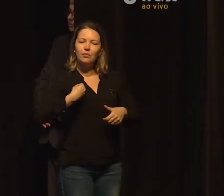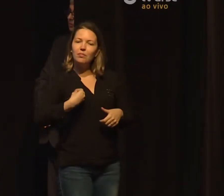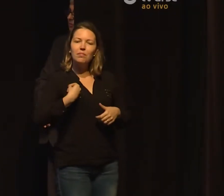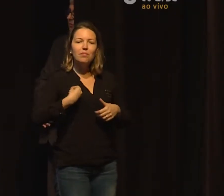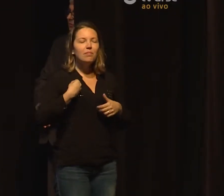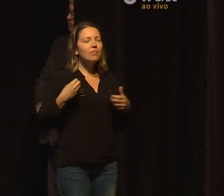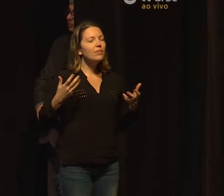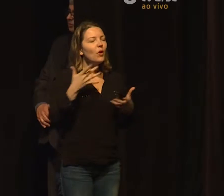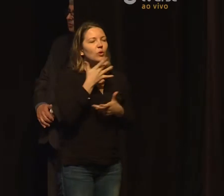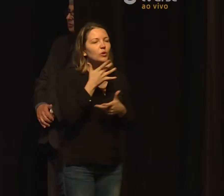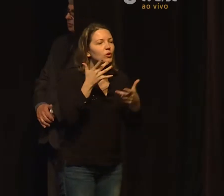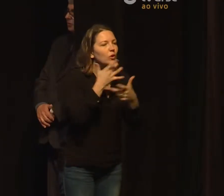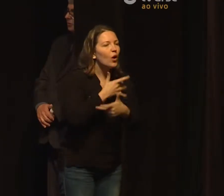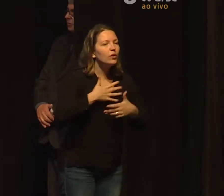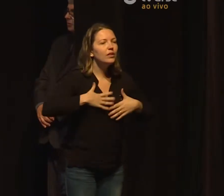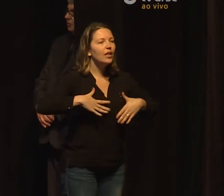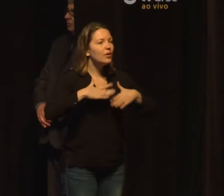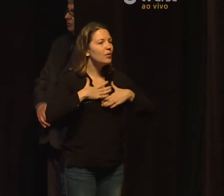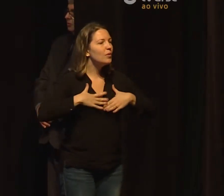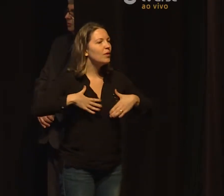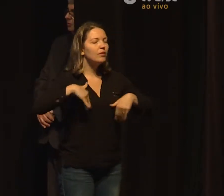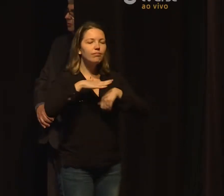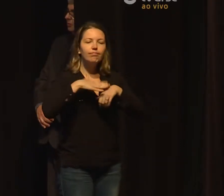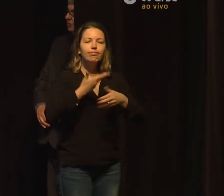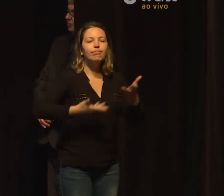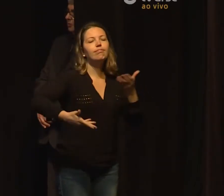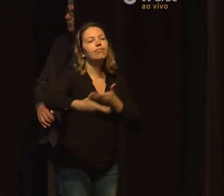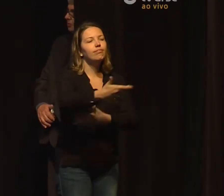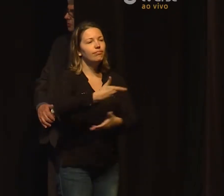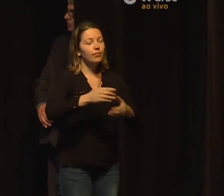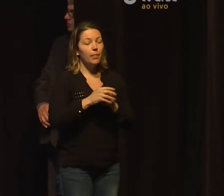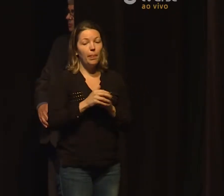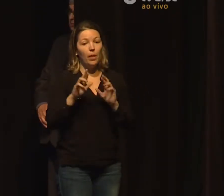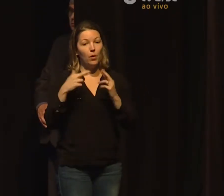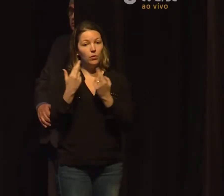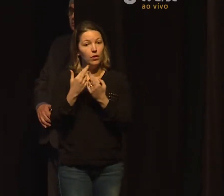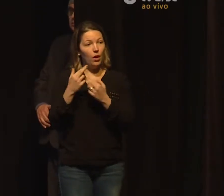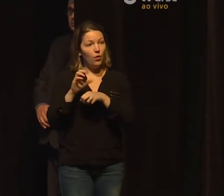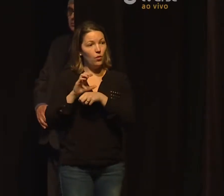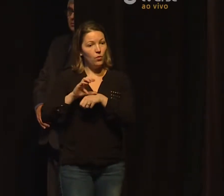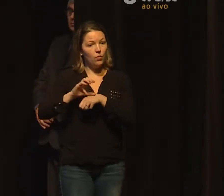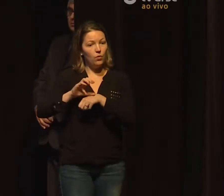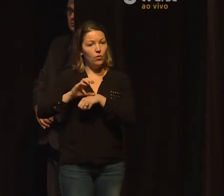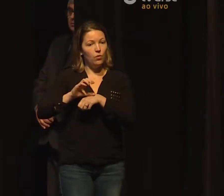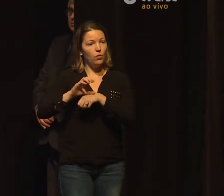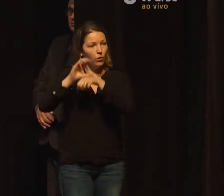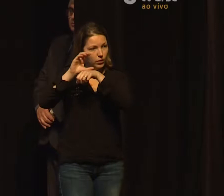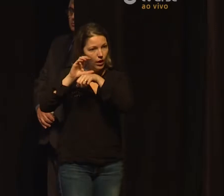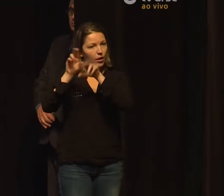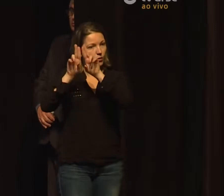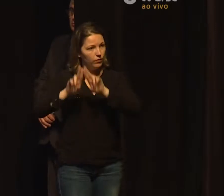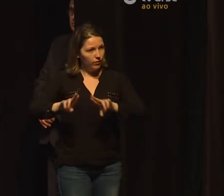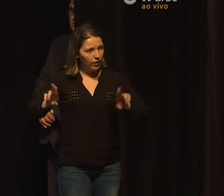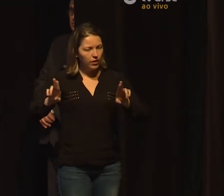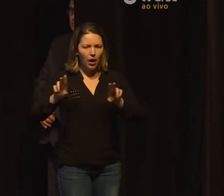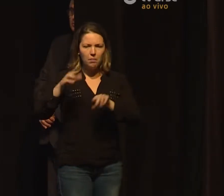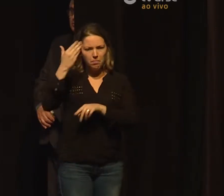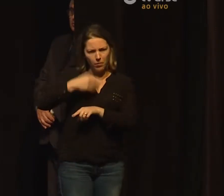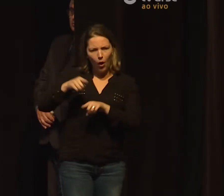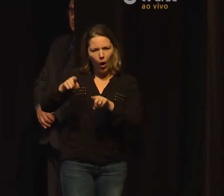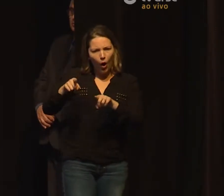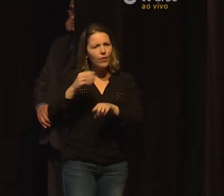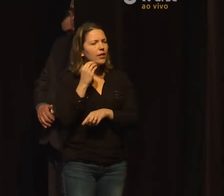harmonia e tranquilidade. As próprias reuniões do Conselho Universitário refletiam isso, pois Cancelier